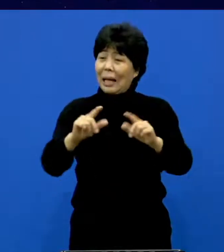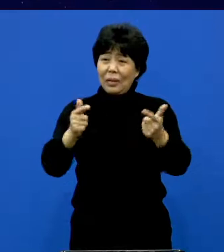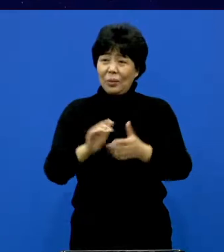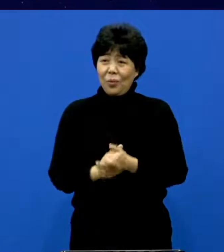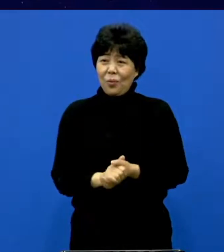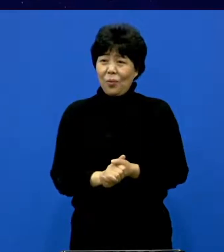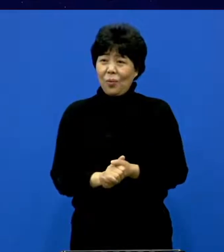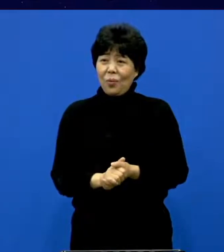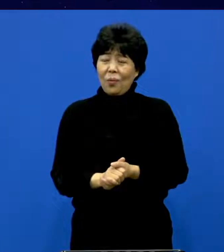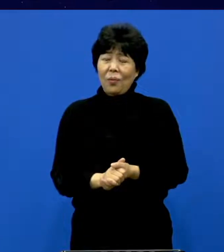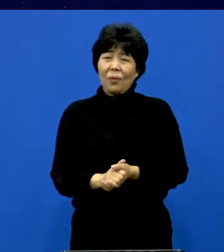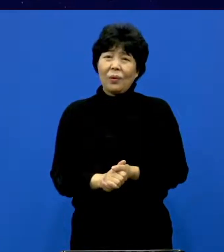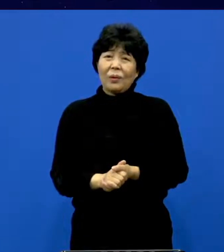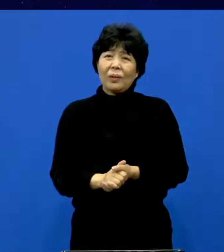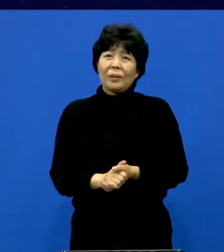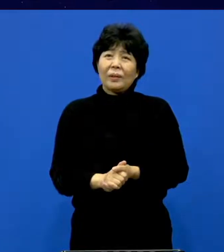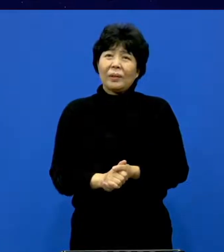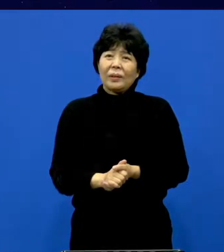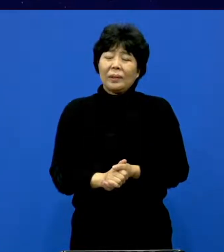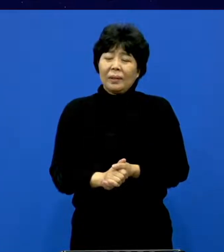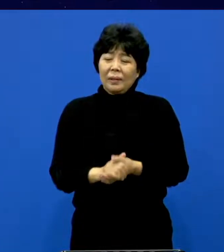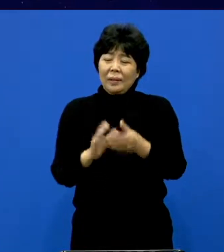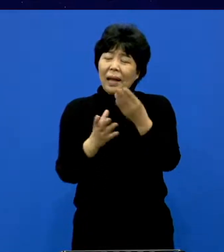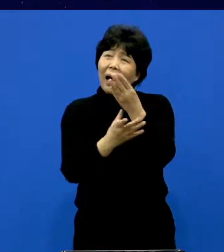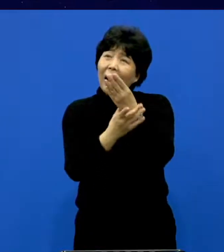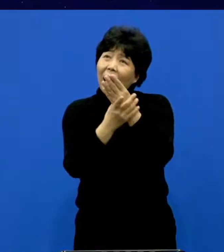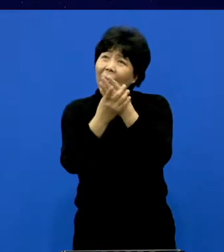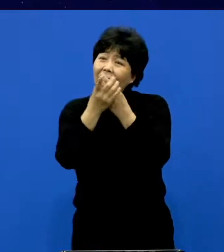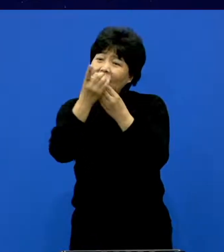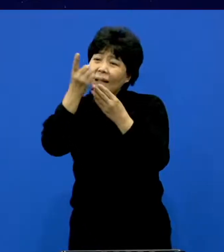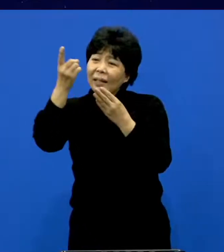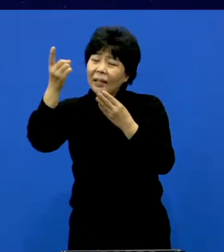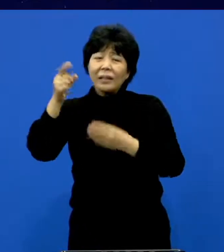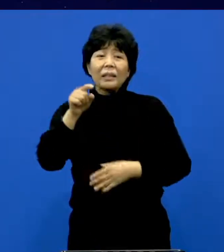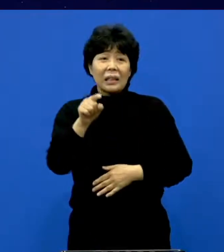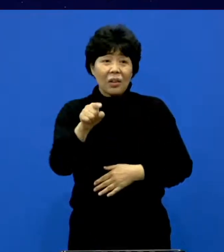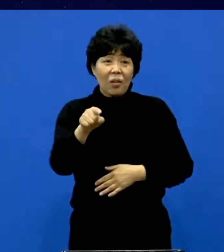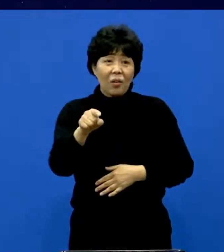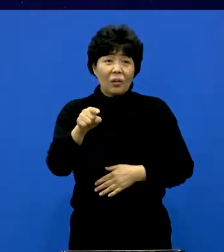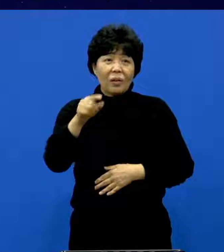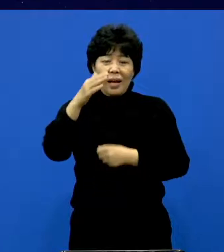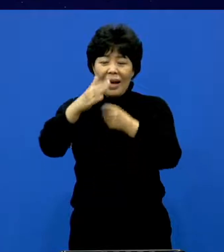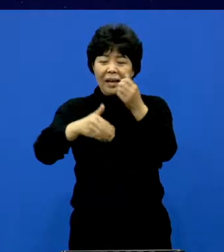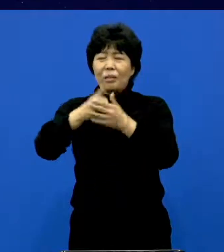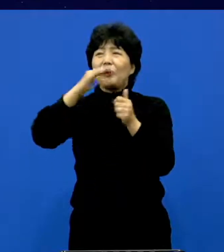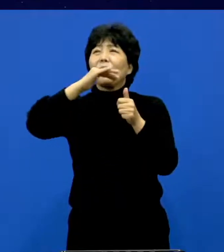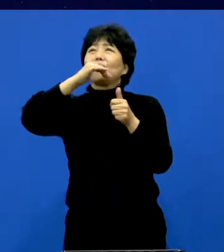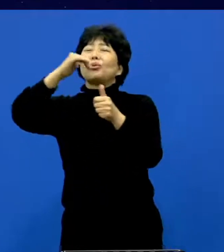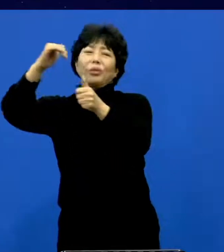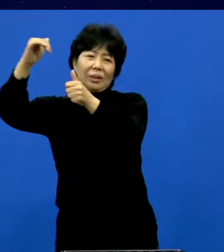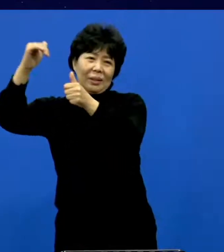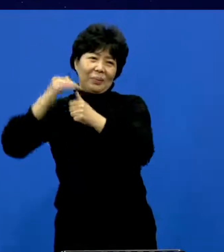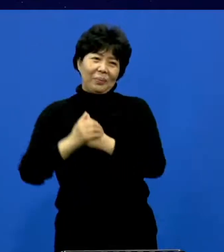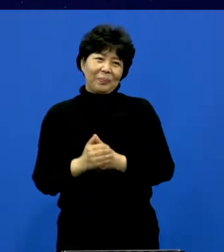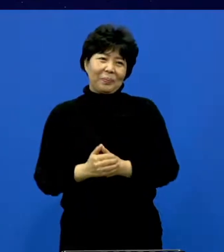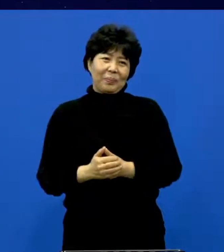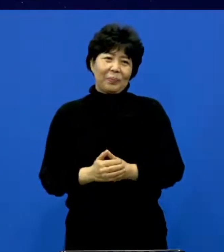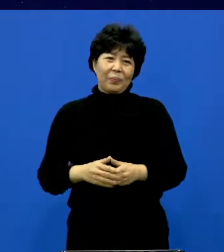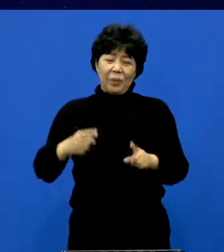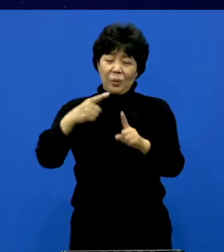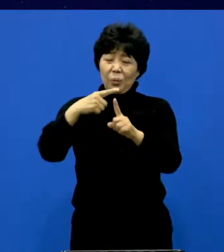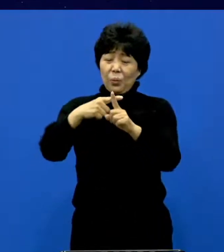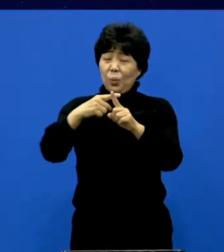신자의 부르심 가운데 중요한 것은 하나 되는 것이 우리에게 부르심이라는 거죠. 교회가 깨어지면 어떻게 되겠어요,